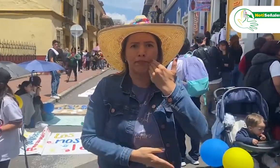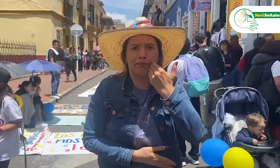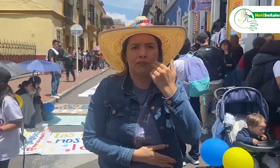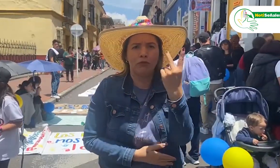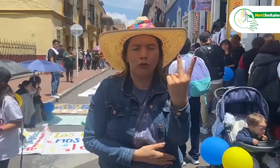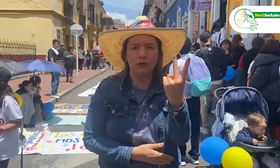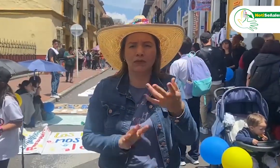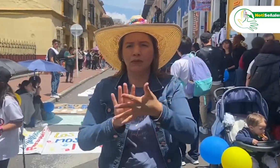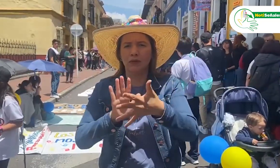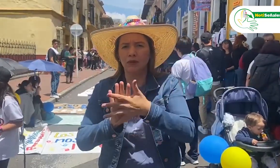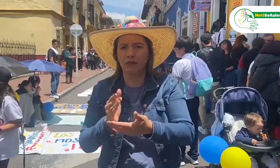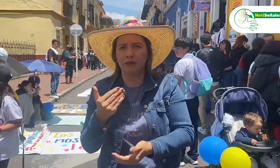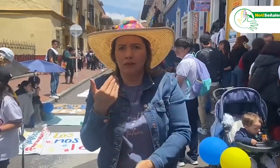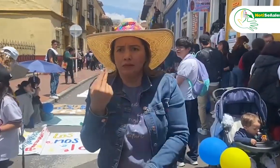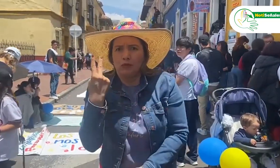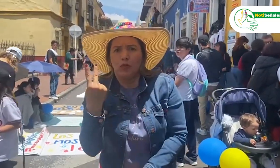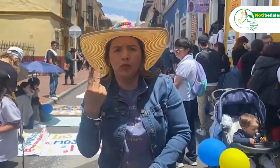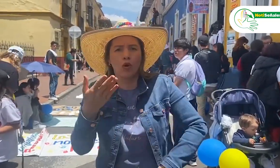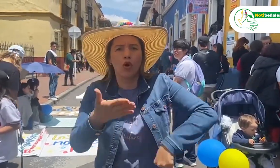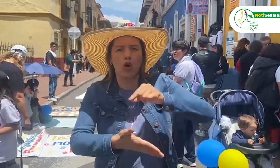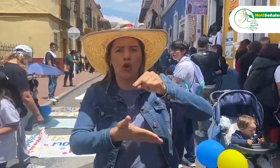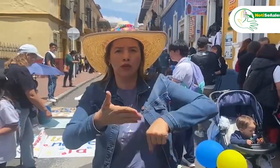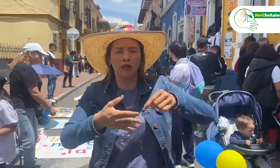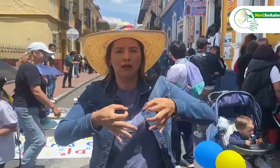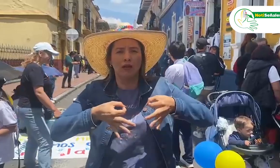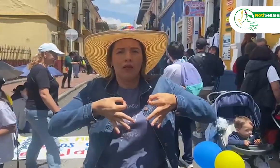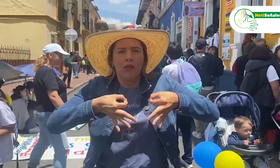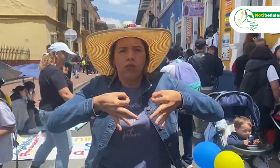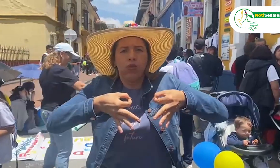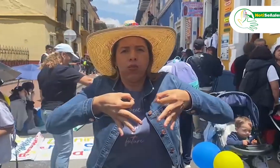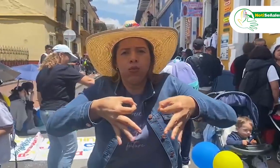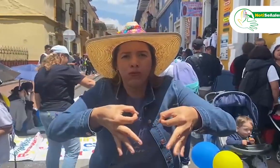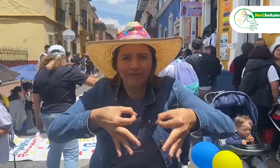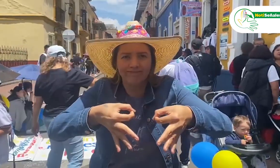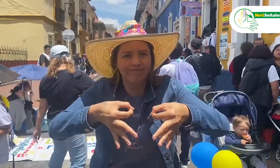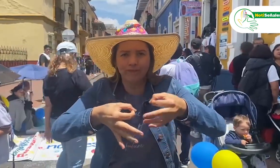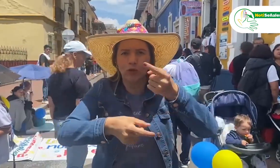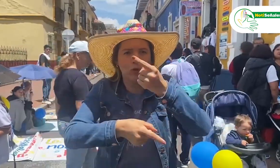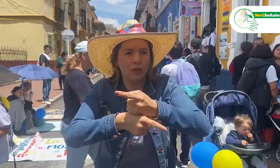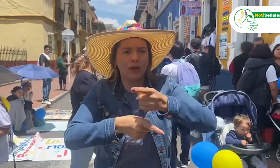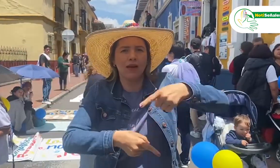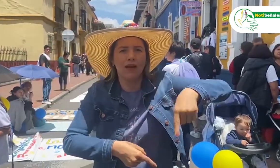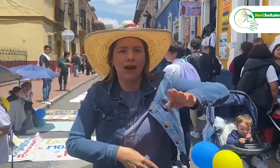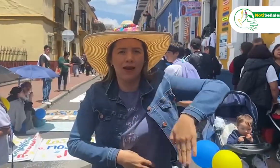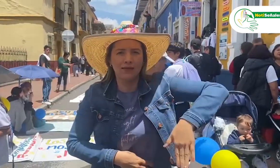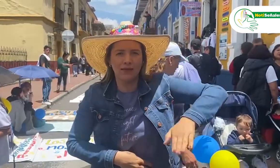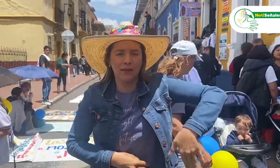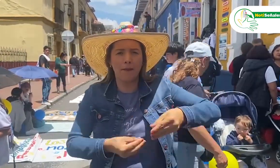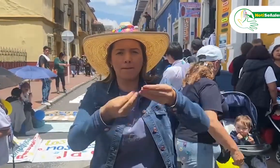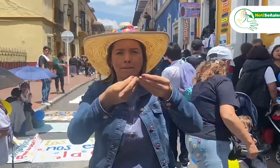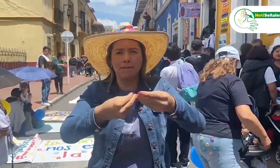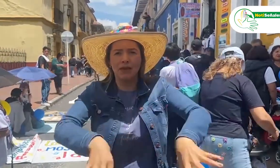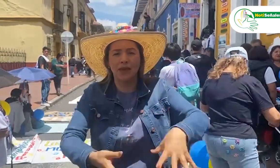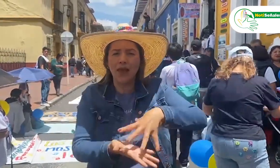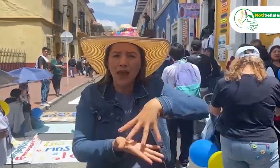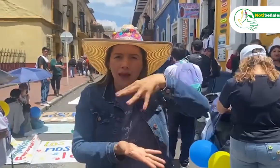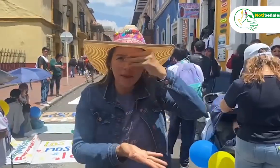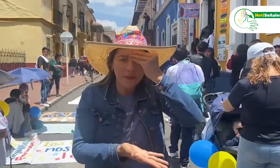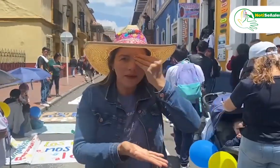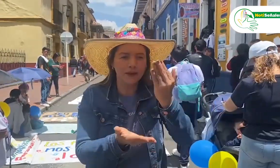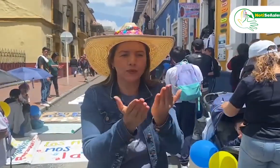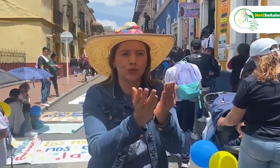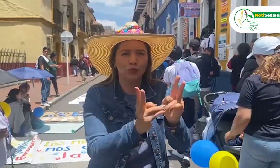pocos intérpretes, solo dos, si acaso, la contratación se demora, hay atraso en el aprendizaje, los niños de los